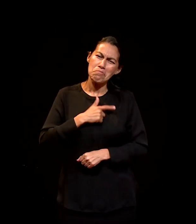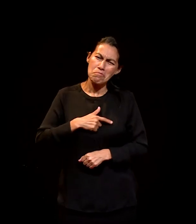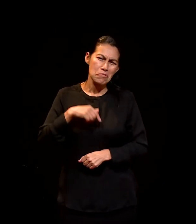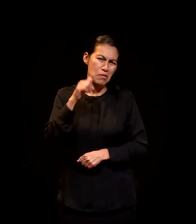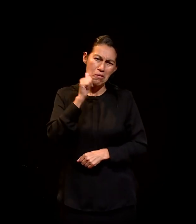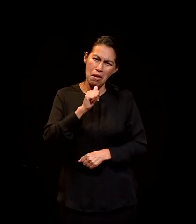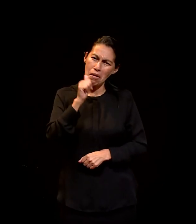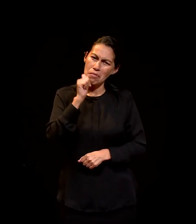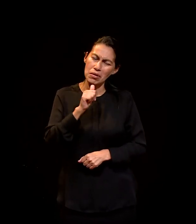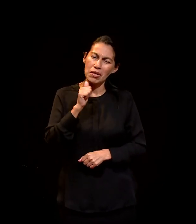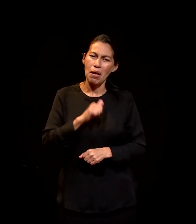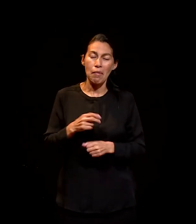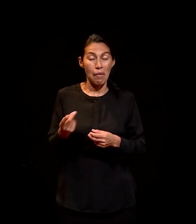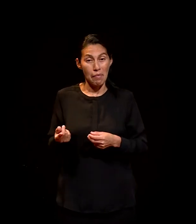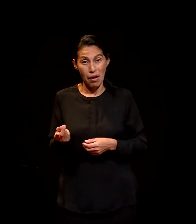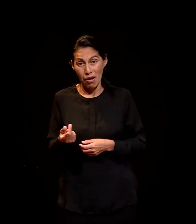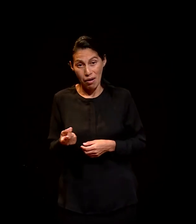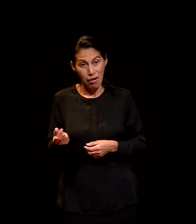con